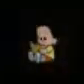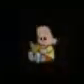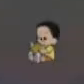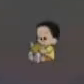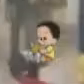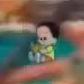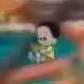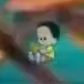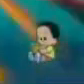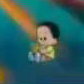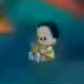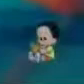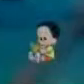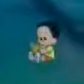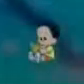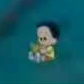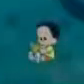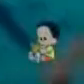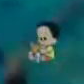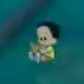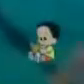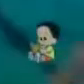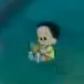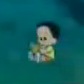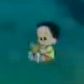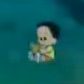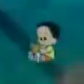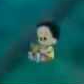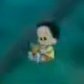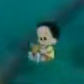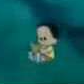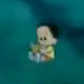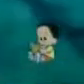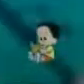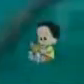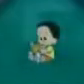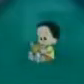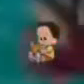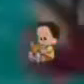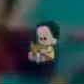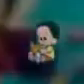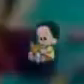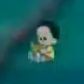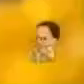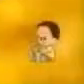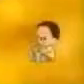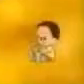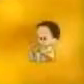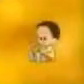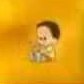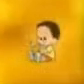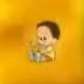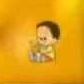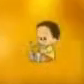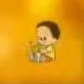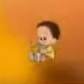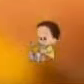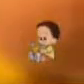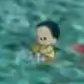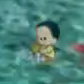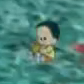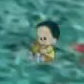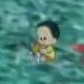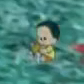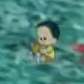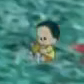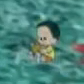Novamente, de trás da cerca, as crianças brincam no pátio. Três meninas brincam de boneca.